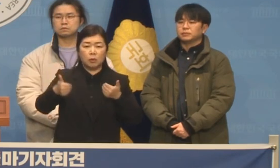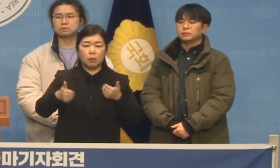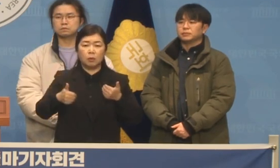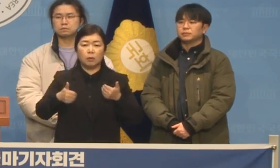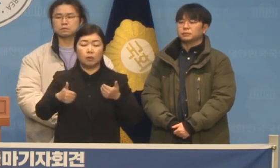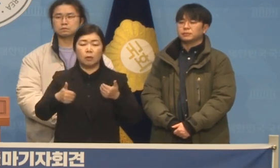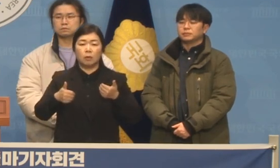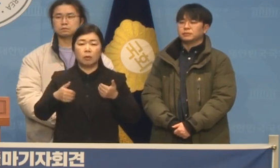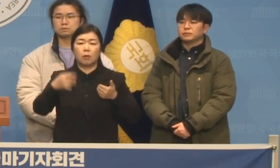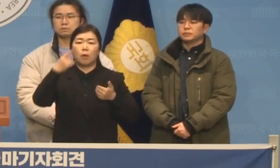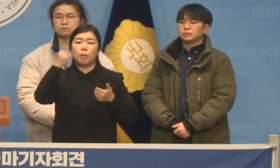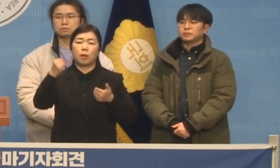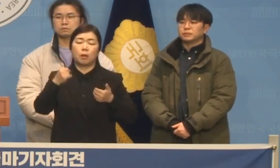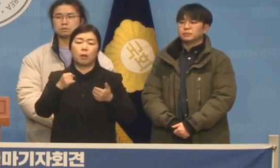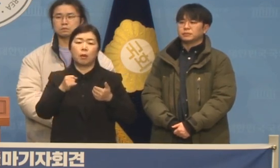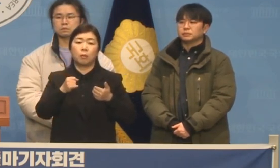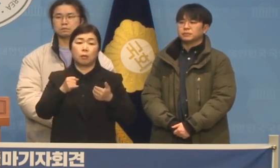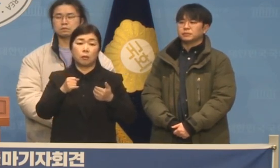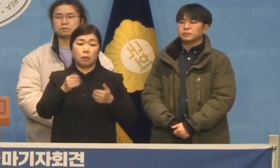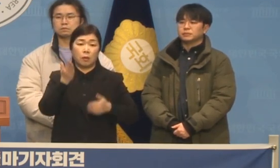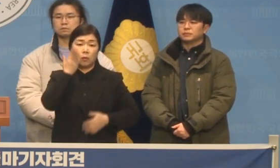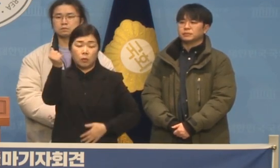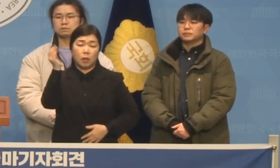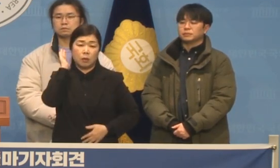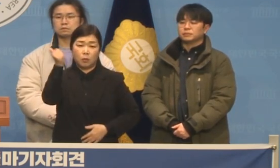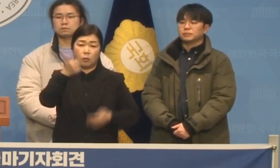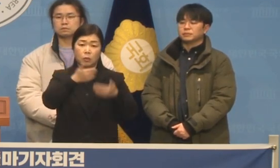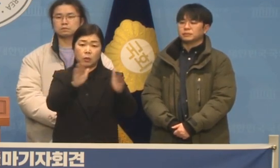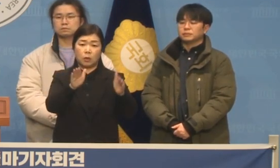앞에서 삭발하며 울부짖었습니다.